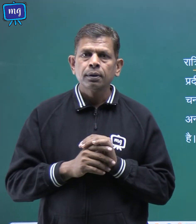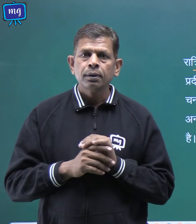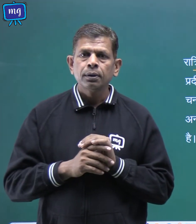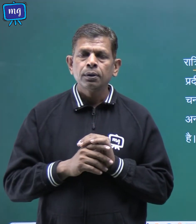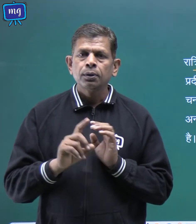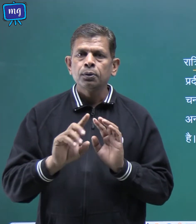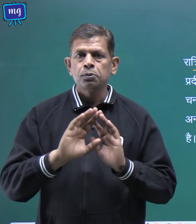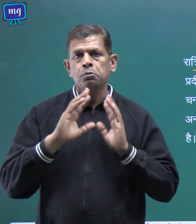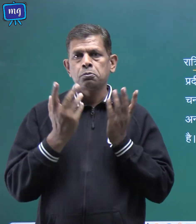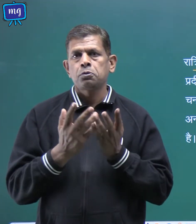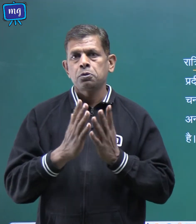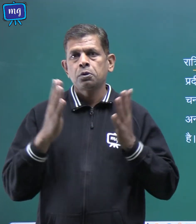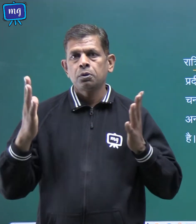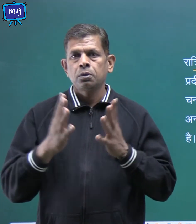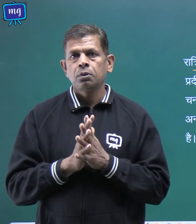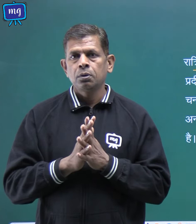सबसे अधिक